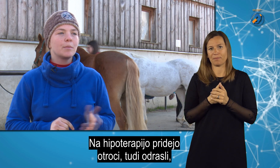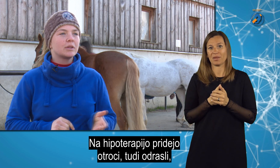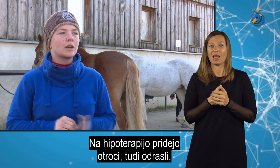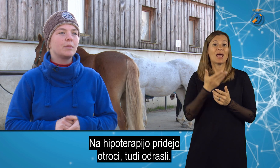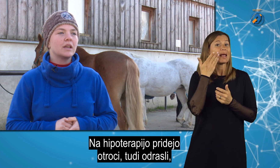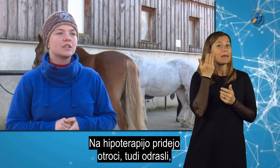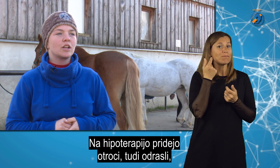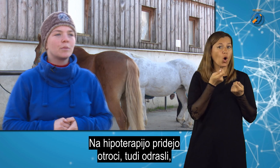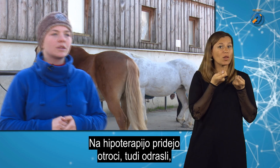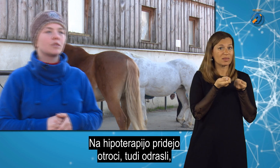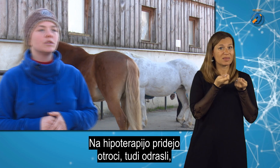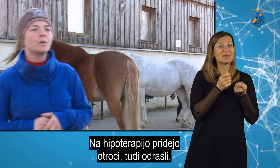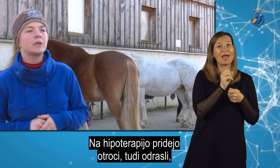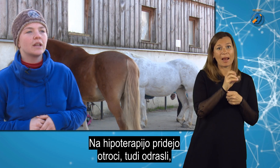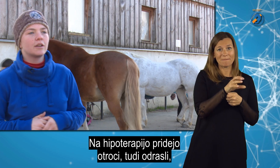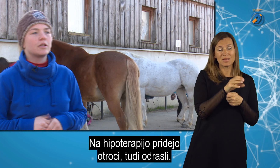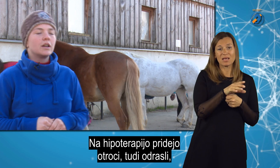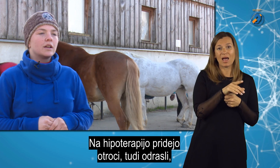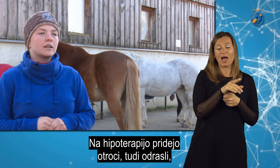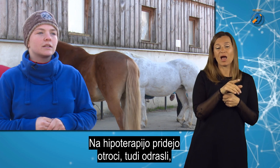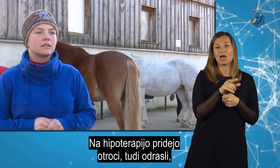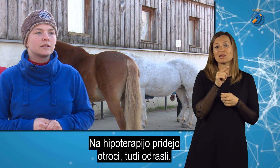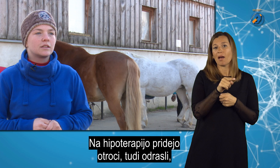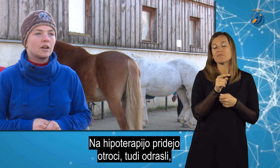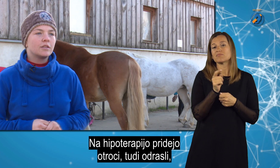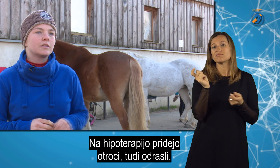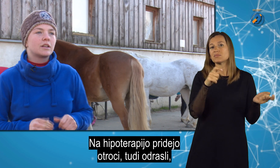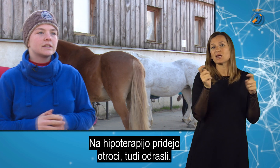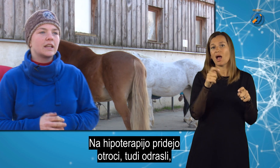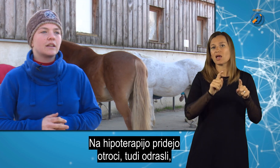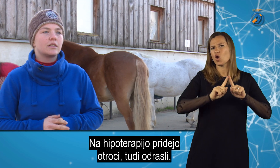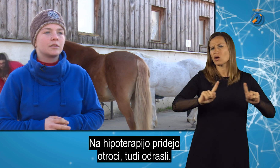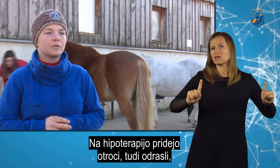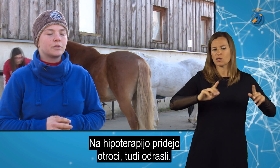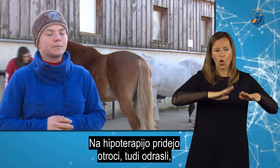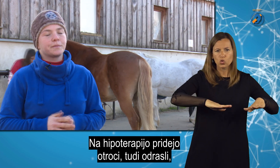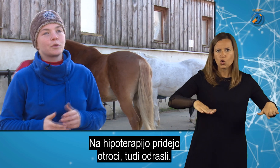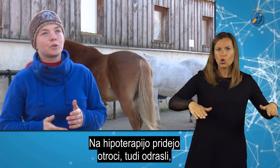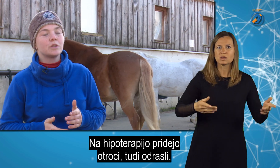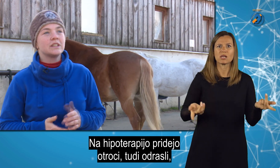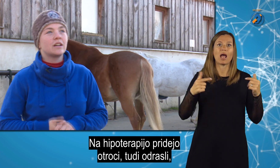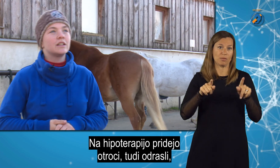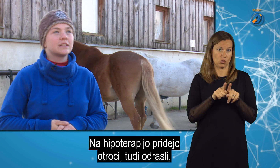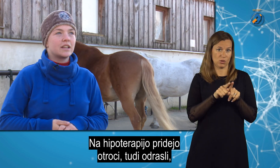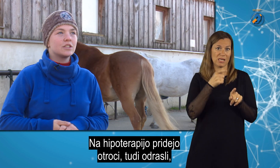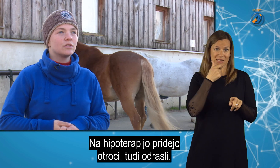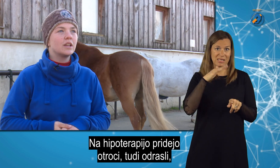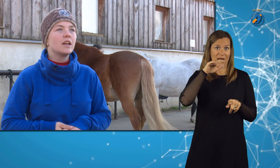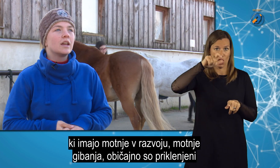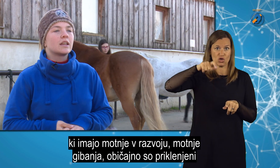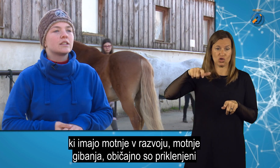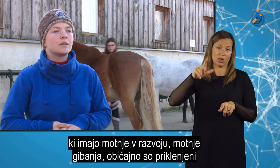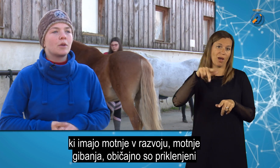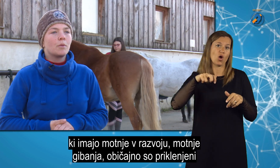Pri hipoterapiji je načeloma tako, da pridejo tja razni otroci ali starejši